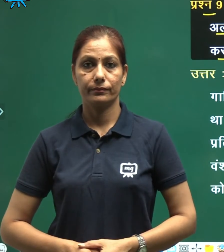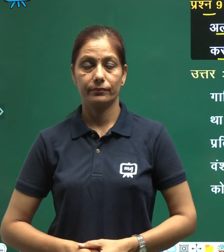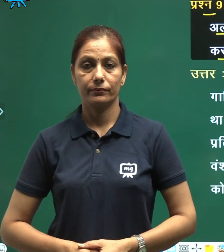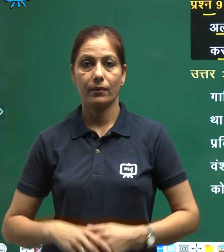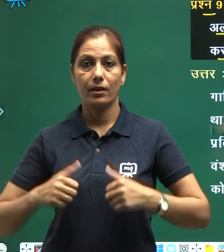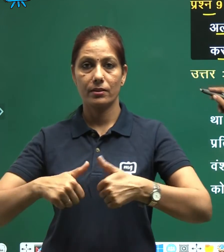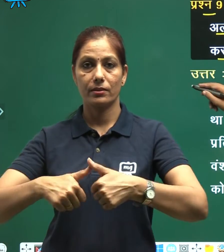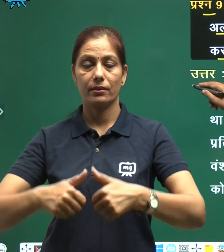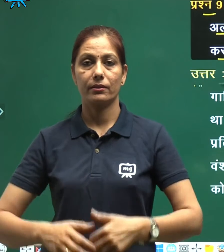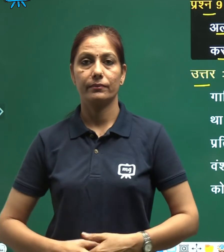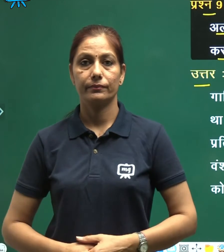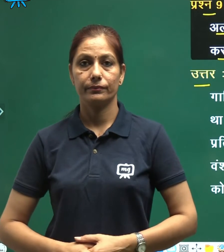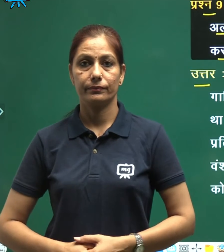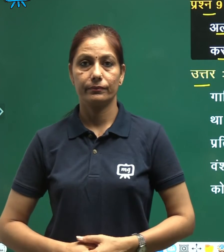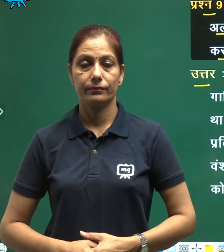उत्तर है,